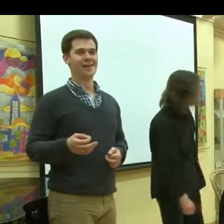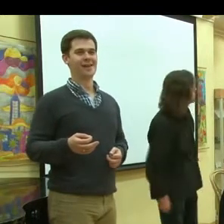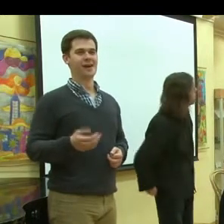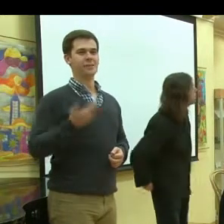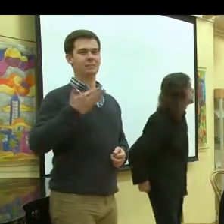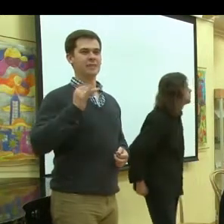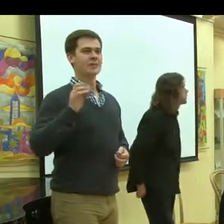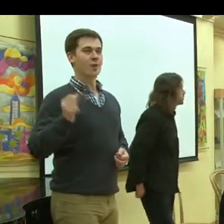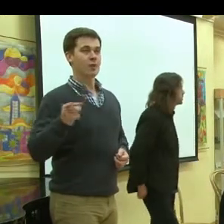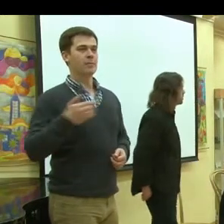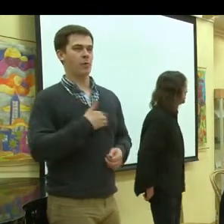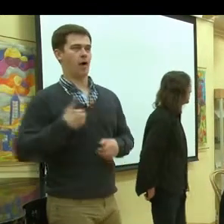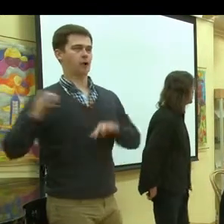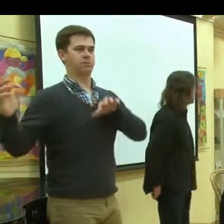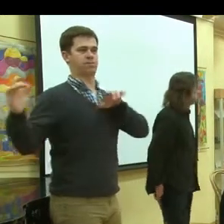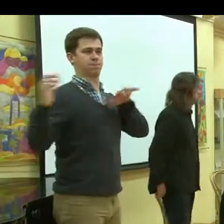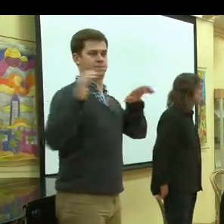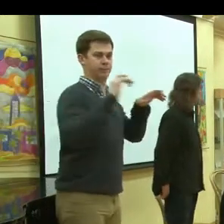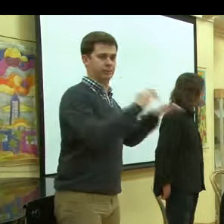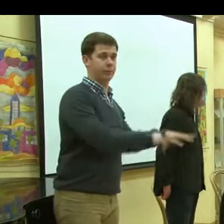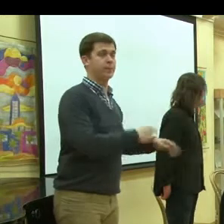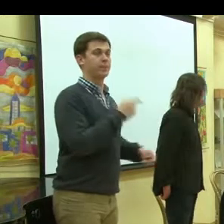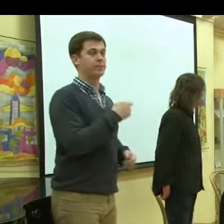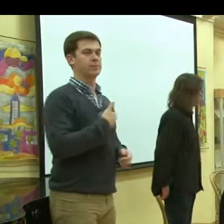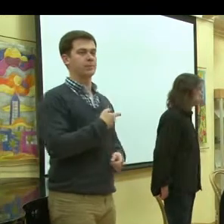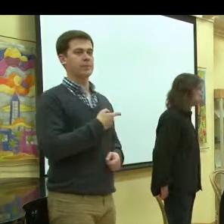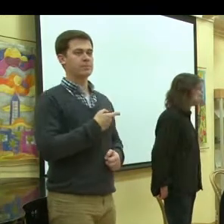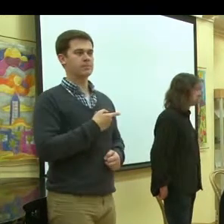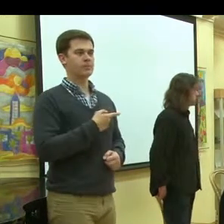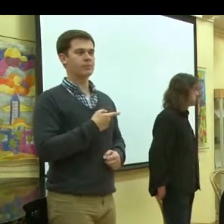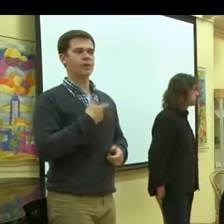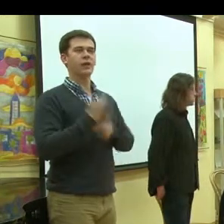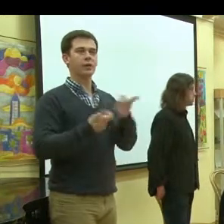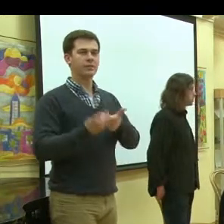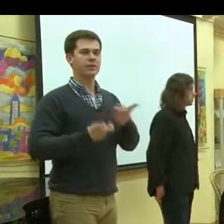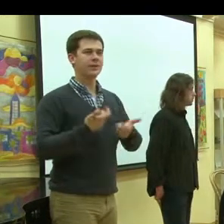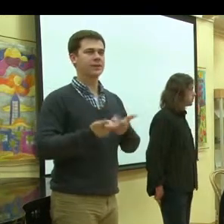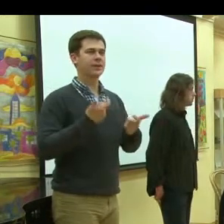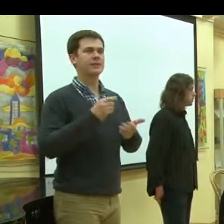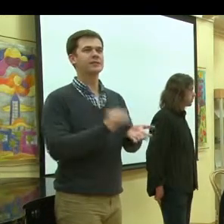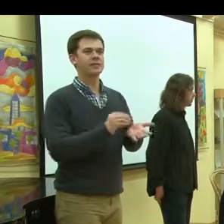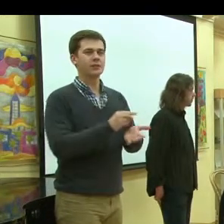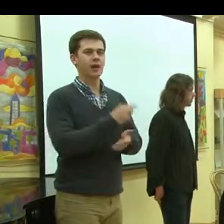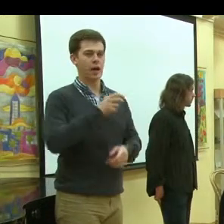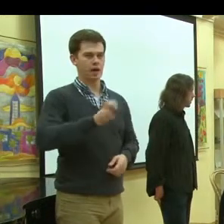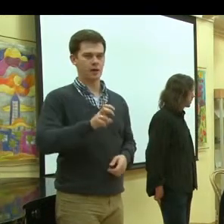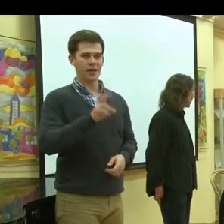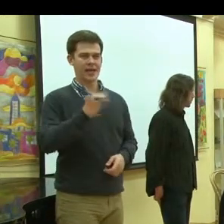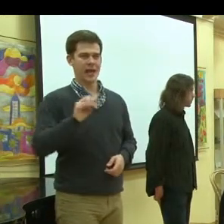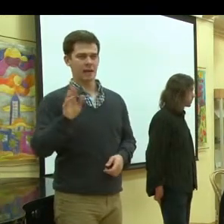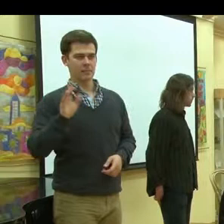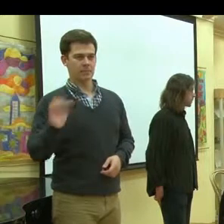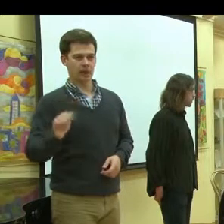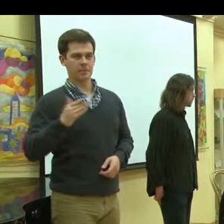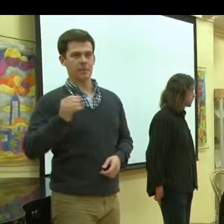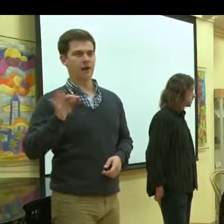którzy docierali do Argentyny i oni też przyczynili się do kultywowania jakby tej yerby mate, którą później się